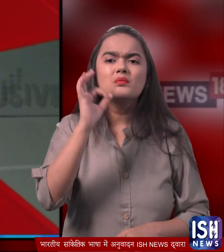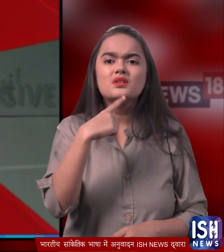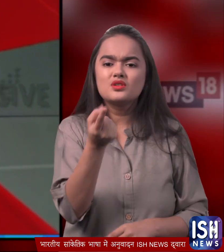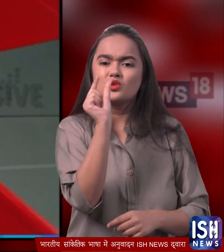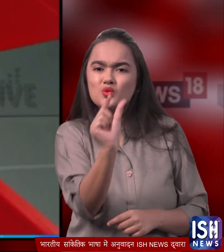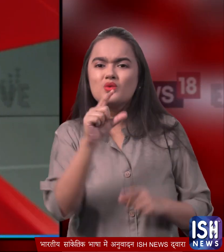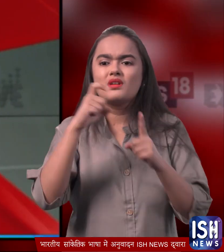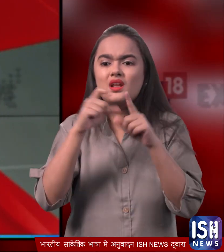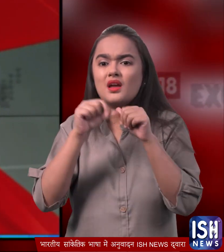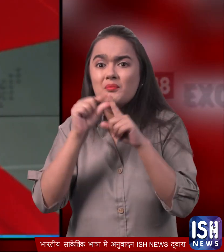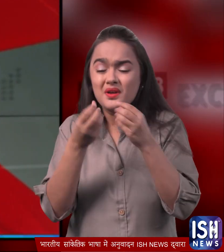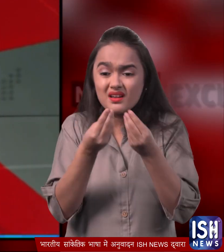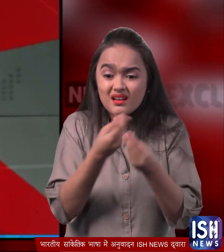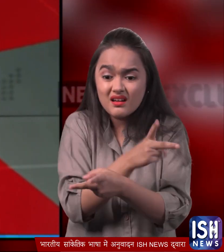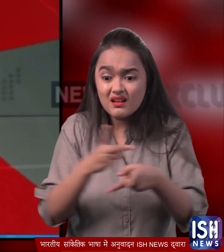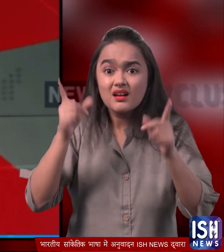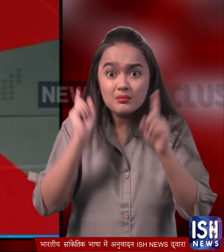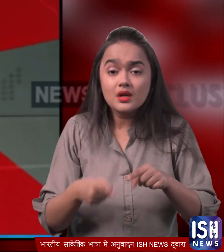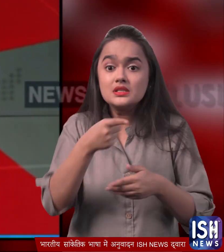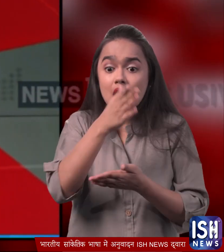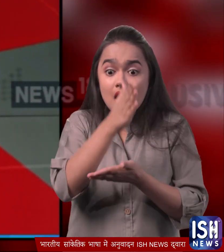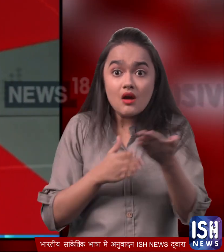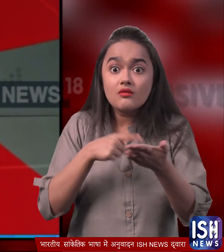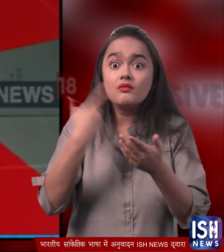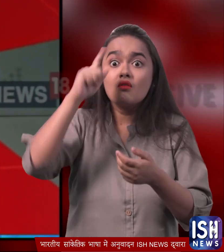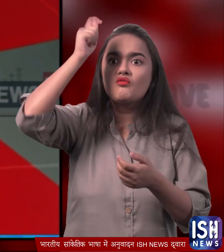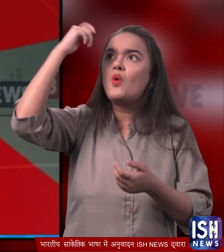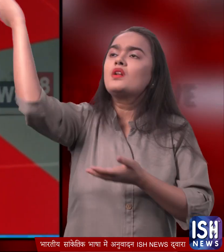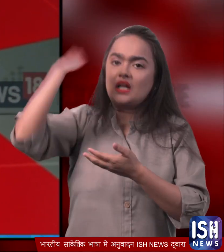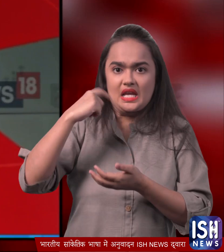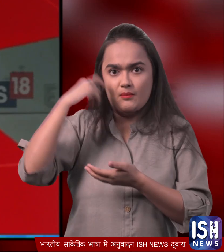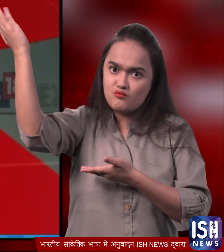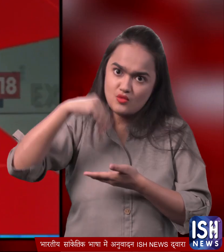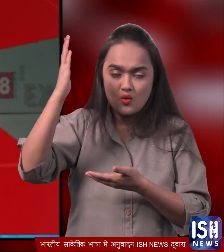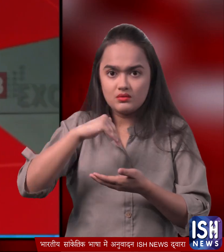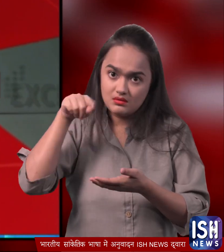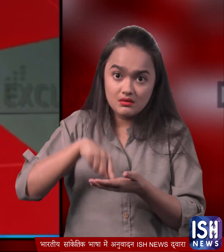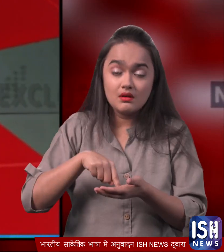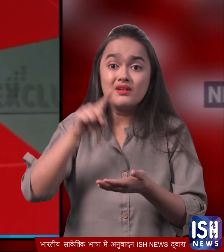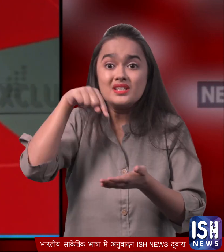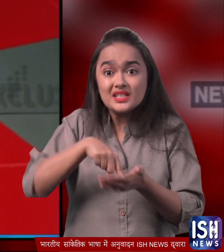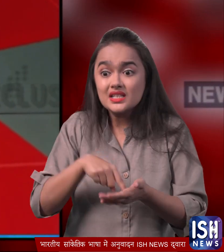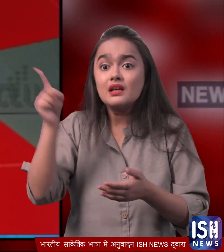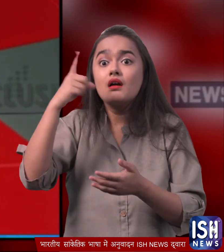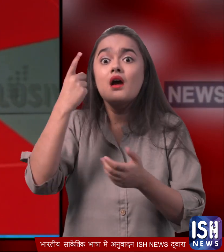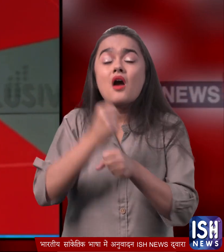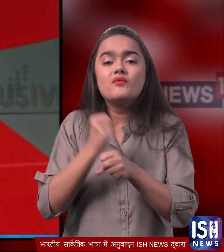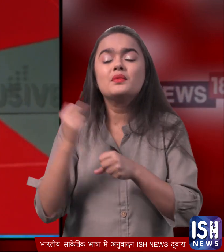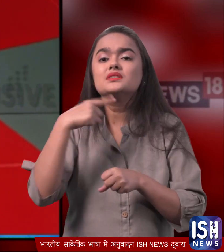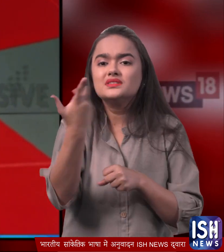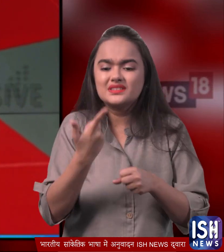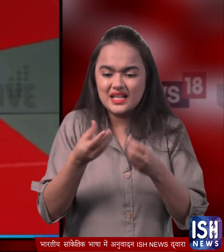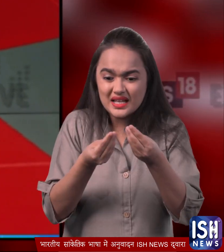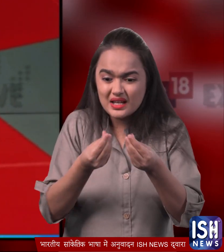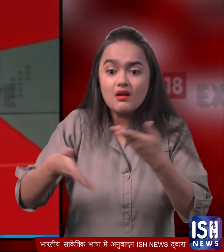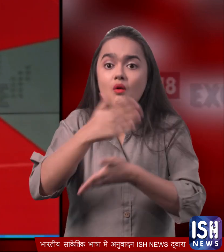कि देश में यूरिया, डीएपी जैसी खाद की जितनी जरूरत होती है उसका आधे से ज्यादा हिस्सा विदेशों से मंगाया जाता है, और इसी की दुहाई राज्य सरकारें दे रही